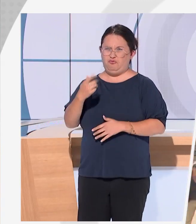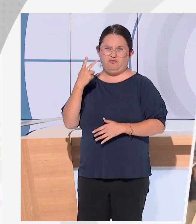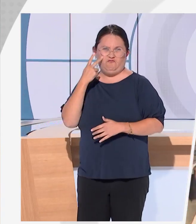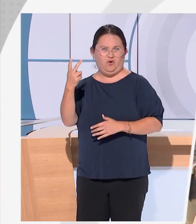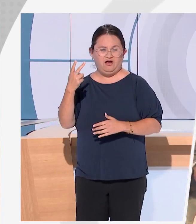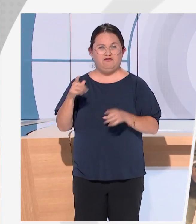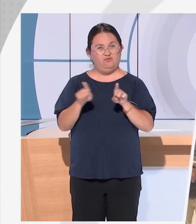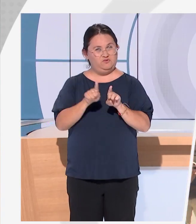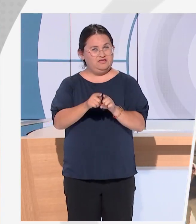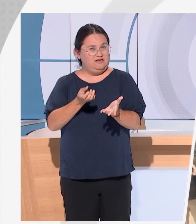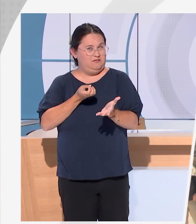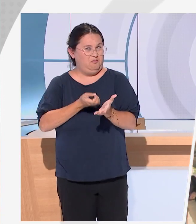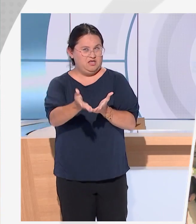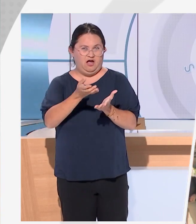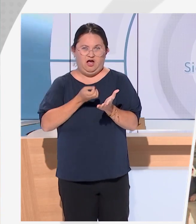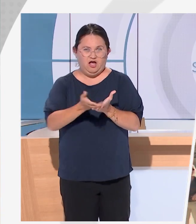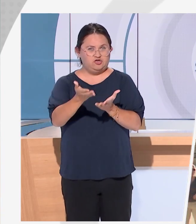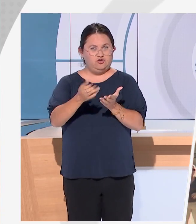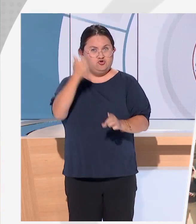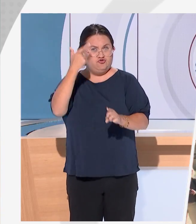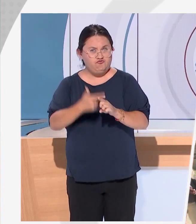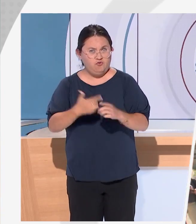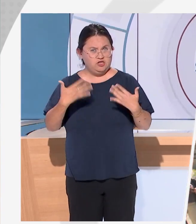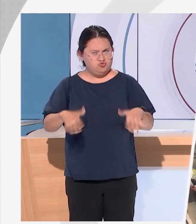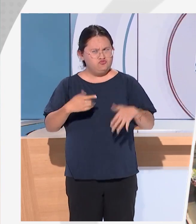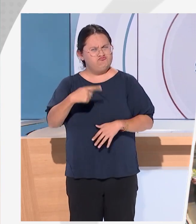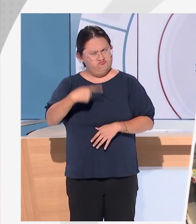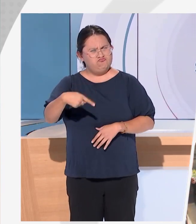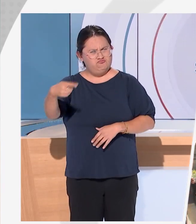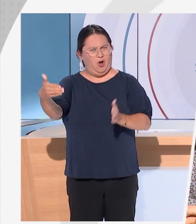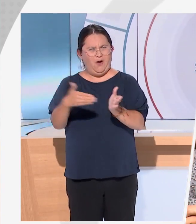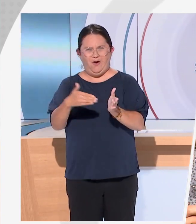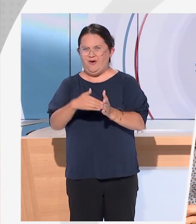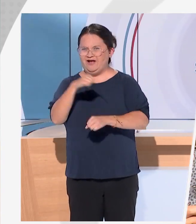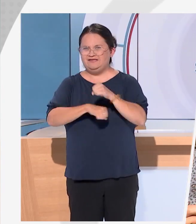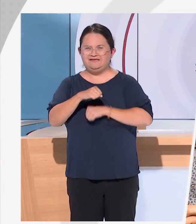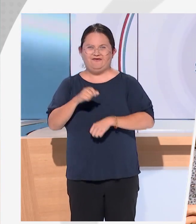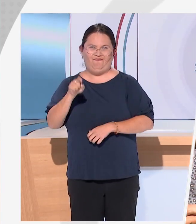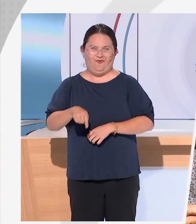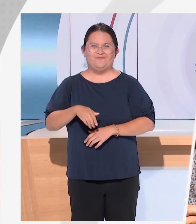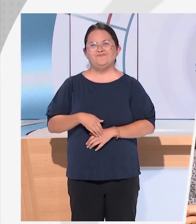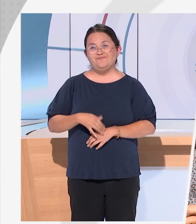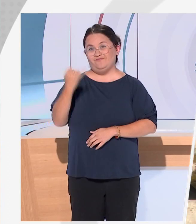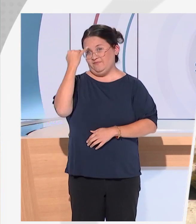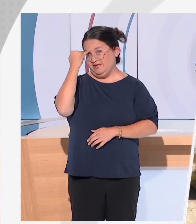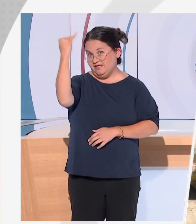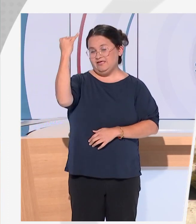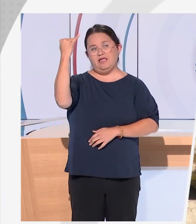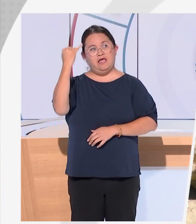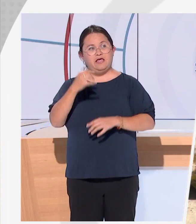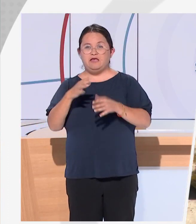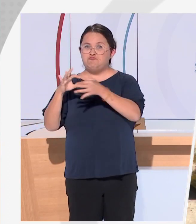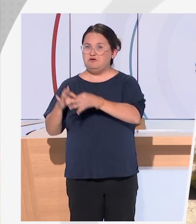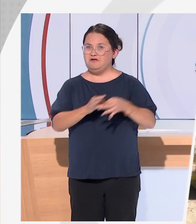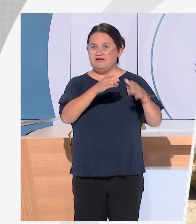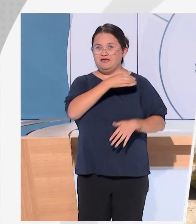un message et c'est pas une finalité de le faire une fois. Je pense qu'il faut aussi reproduire ce genre de visite plusieurs fois. Une initiative qui fait écho à celle de la mairie